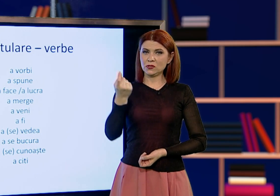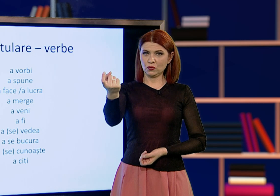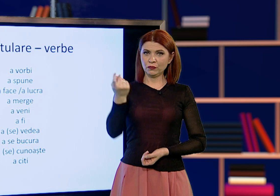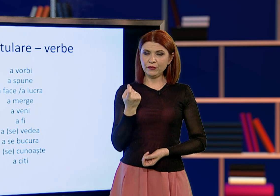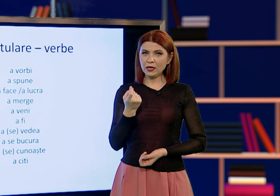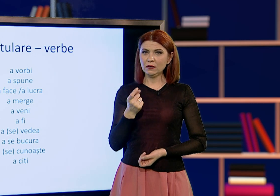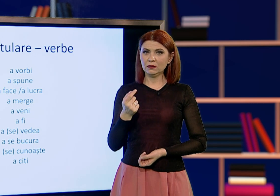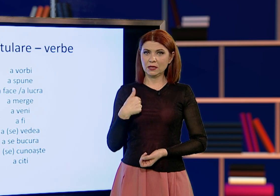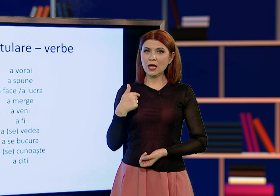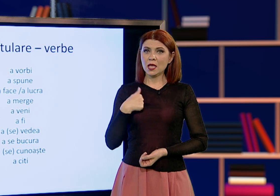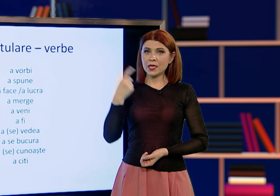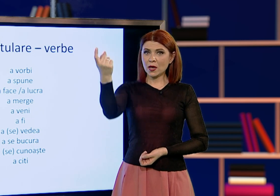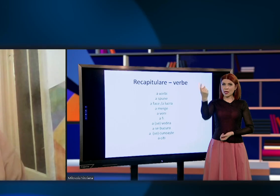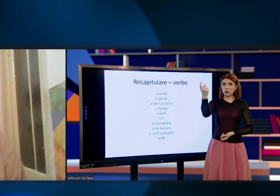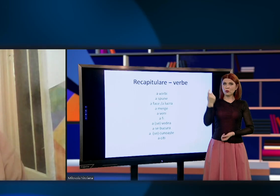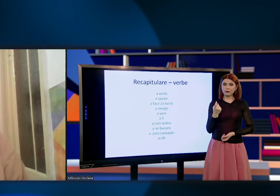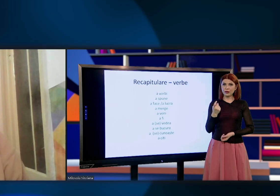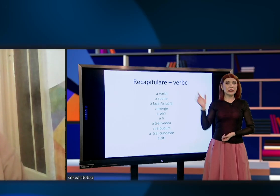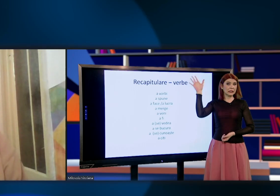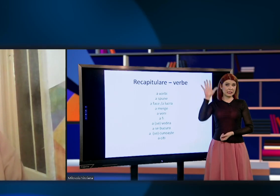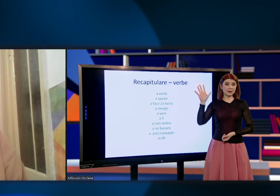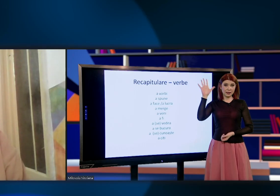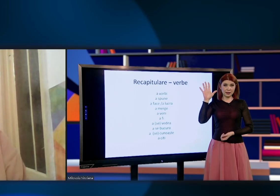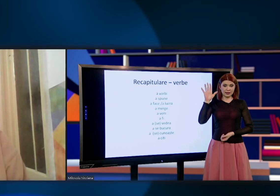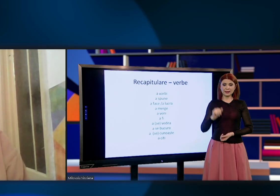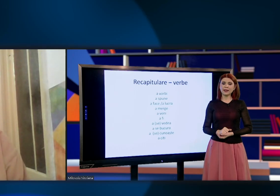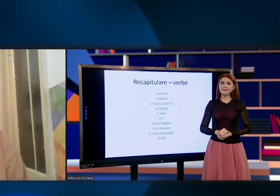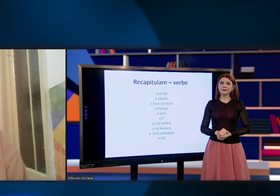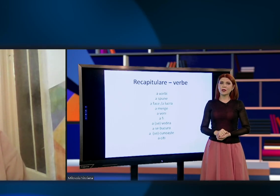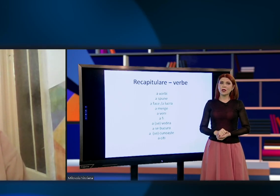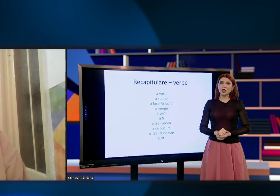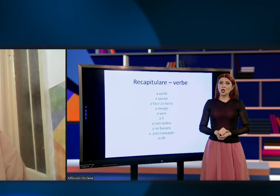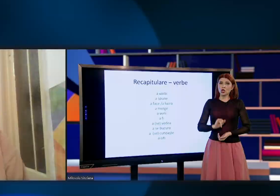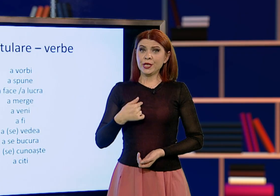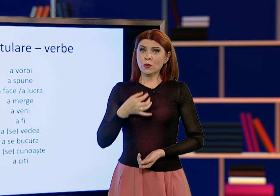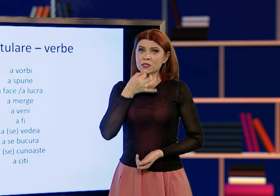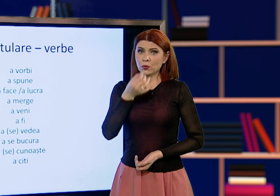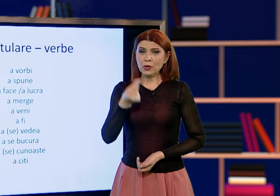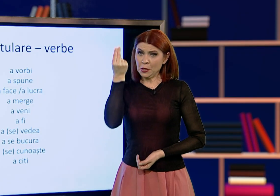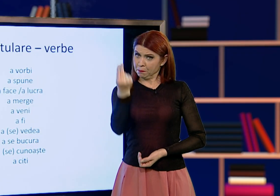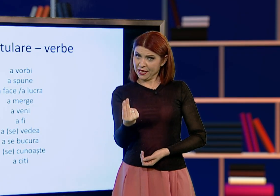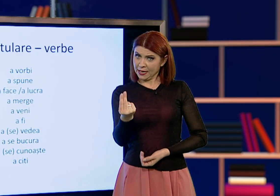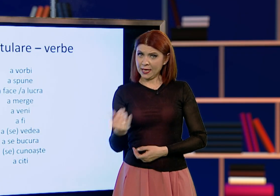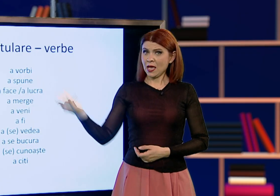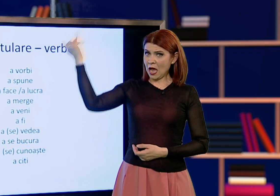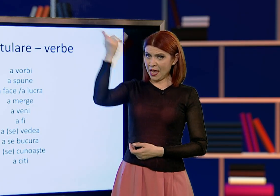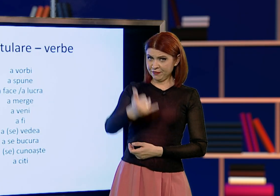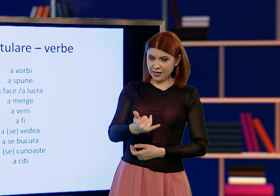spațiu Vin Da eu vin din străinătate și eu spun Bine ai